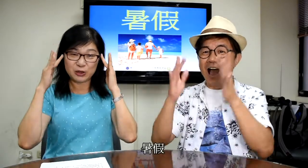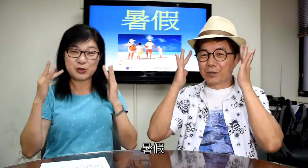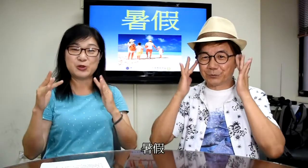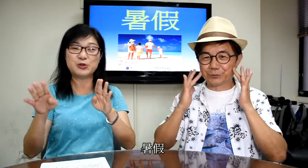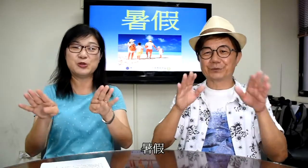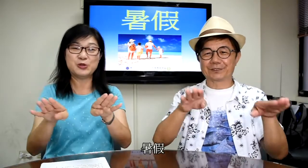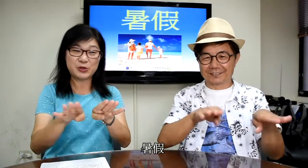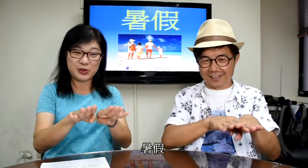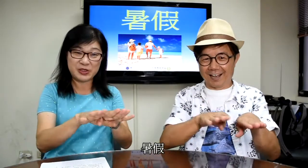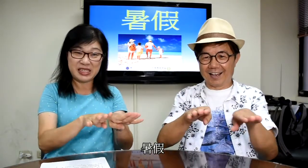暑假。